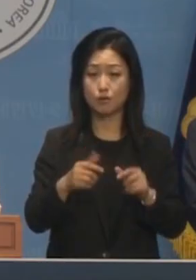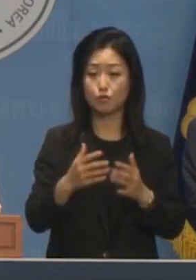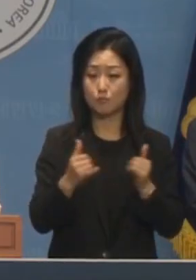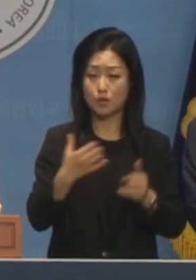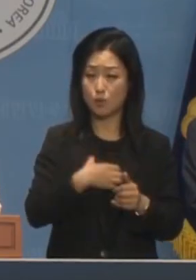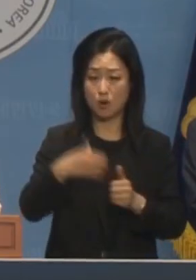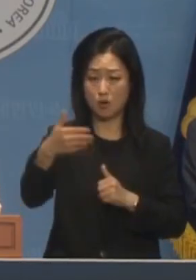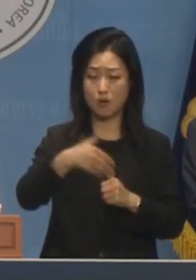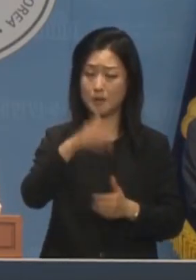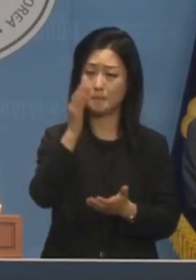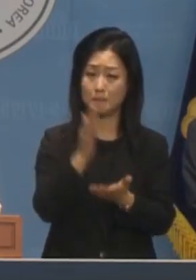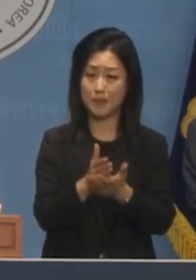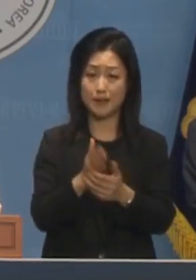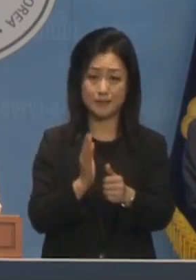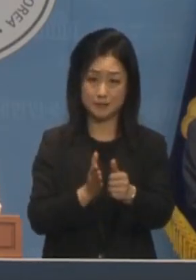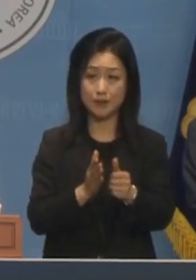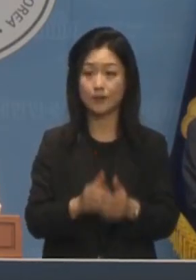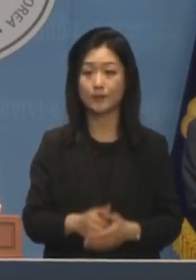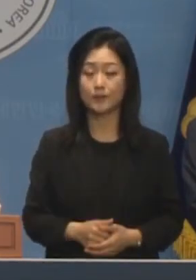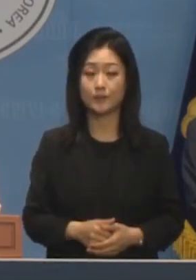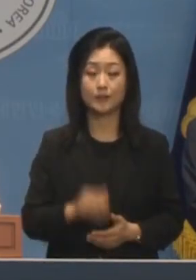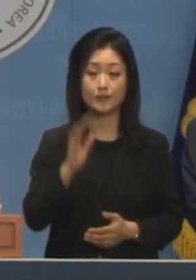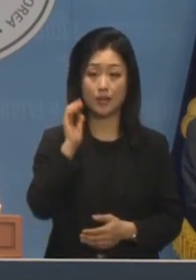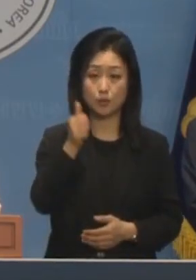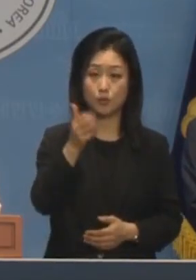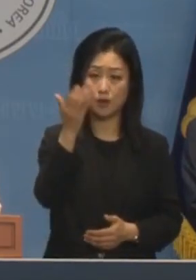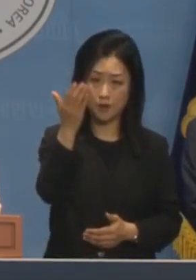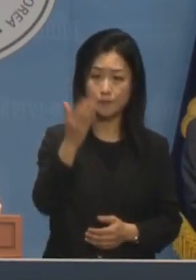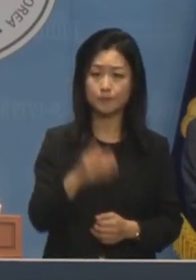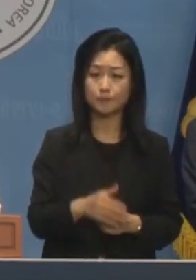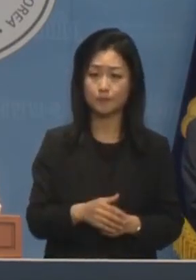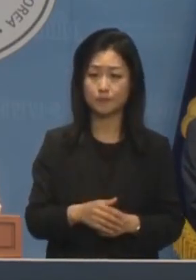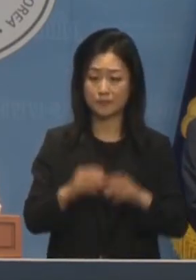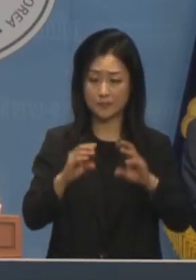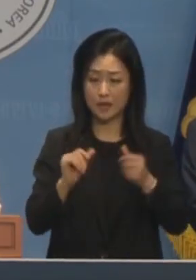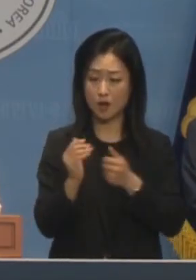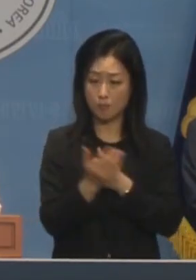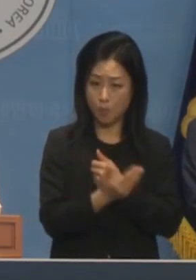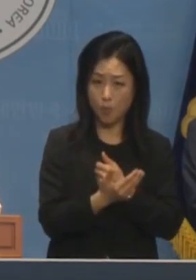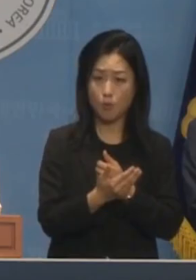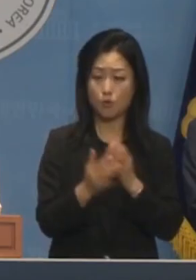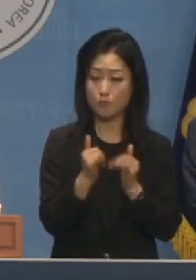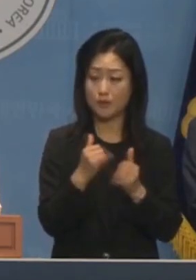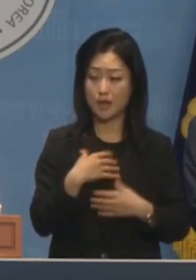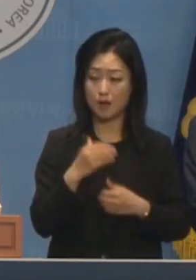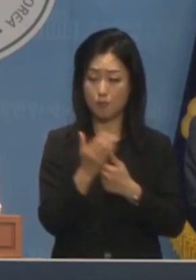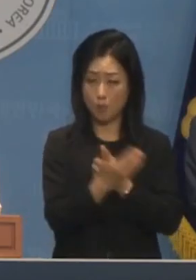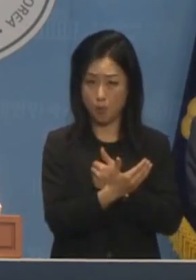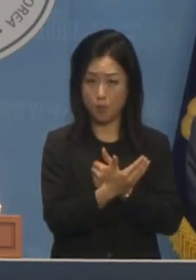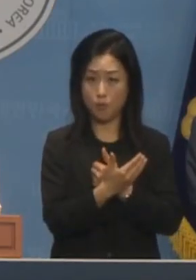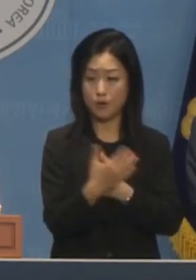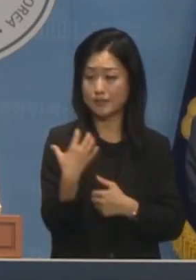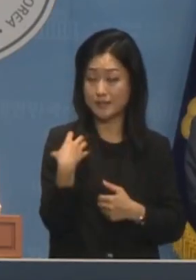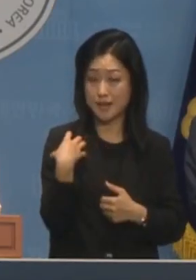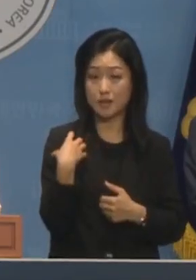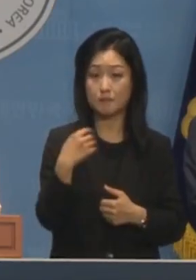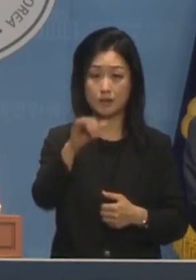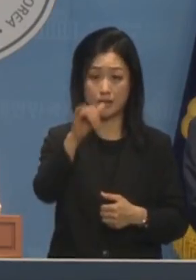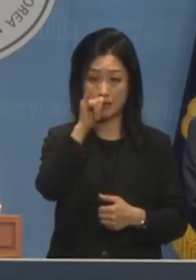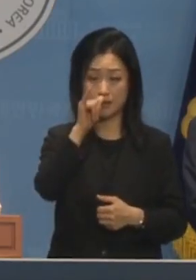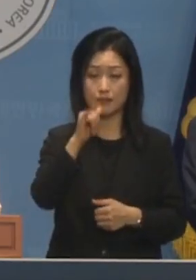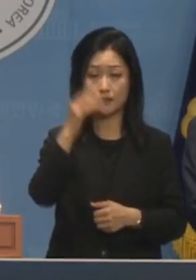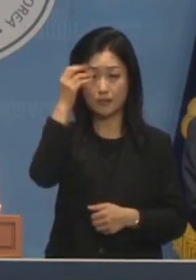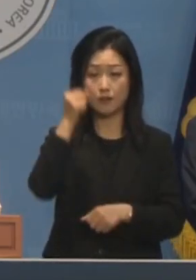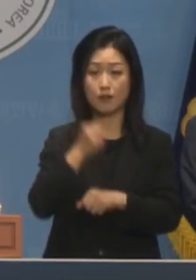괴롭히는 행태를 멈춰야 합니다. 대통령으로서 영토 보전과 국민의 안전을 지키는 책무를